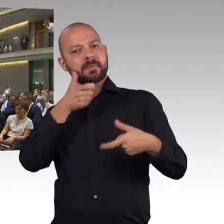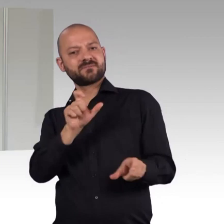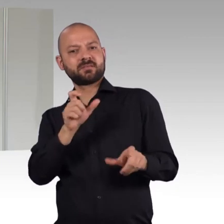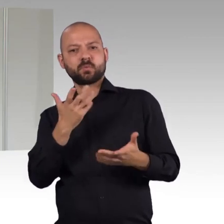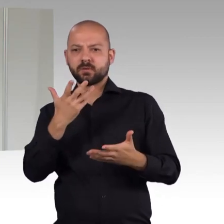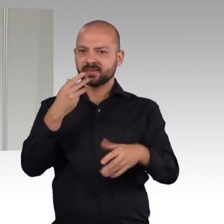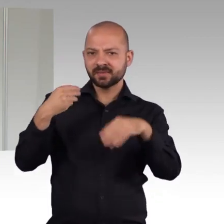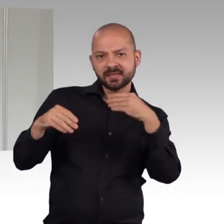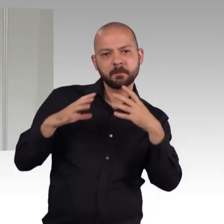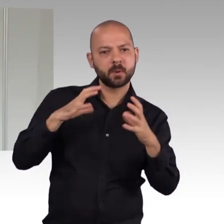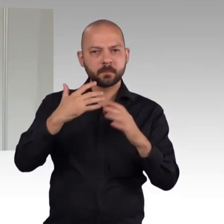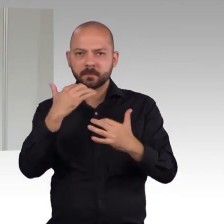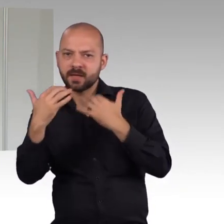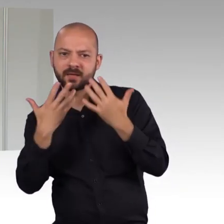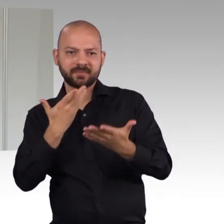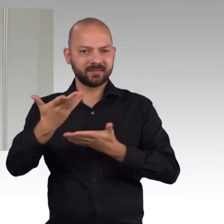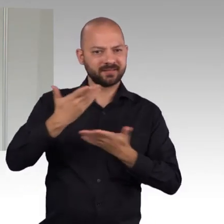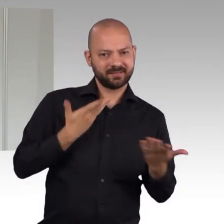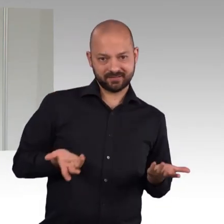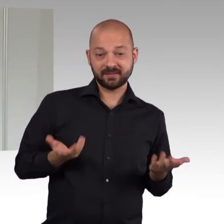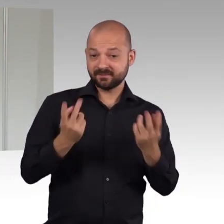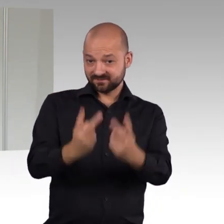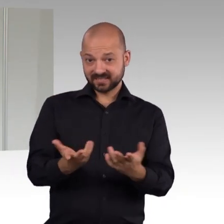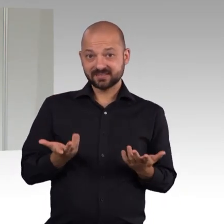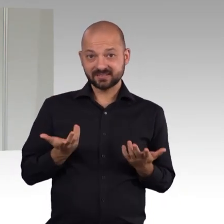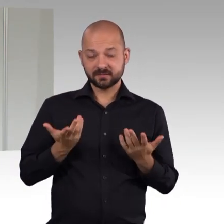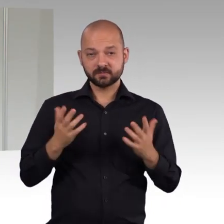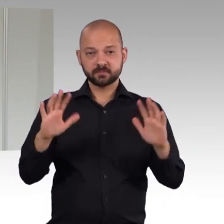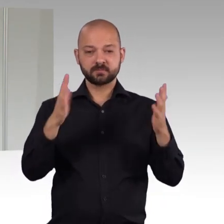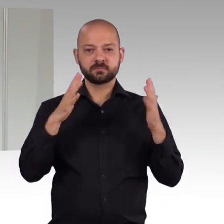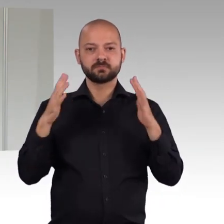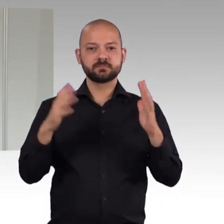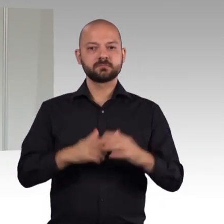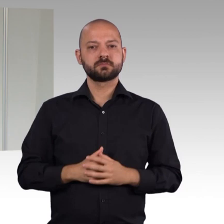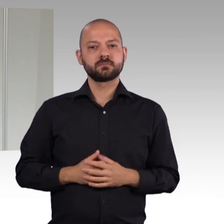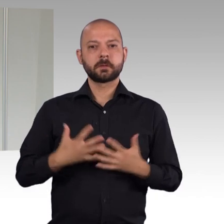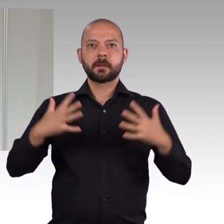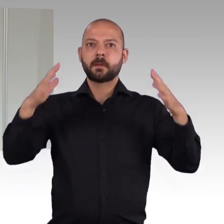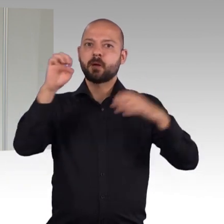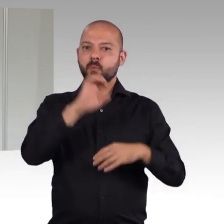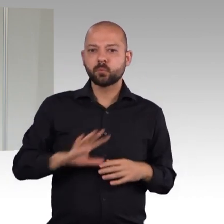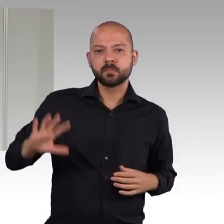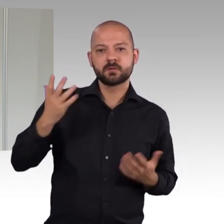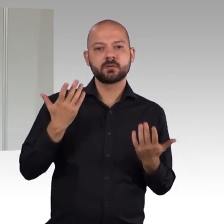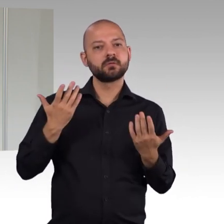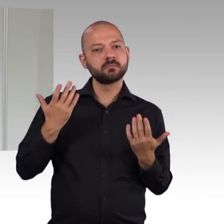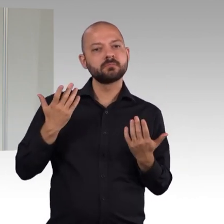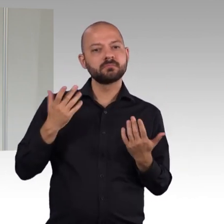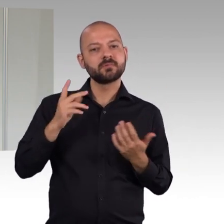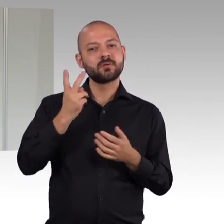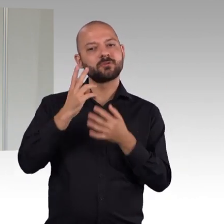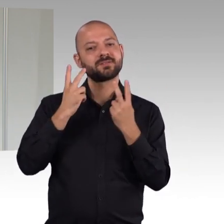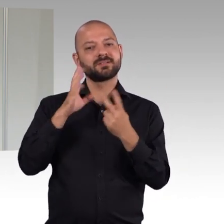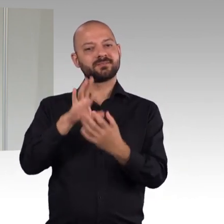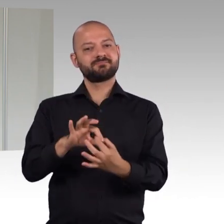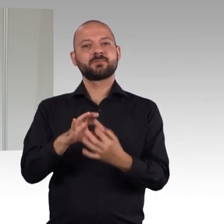Menschenleben gerettet. Aber alle europäischen Rettungsaktivitäten sind jetzt eingestellt. Freiwillige Retterinnen und Retter werden